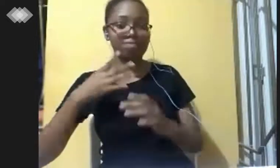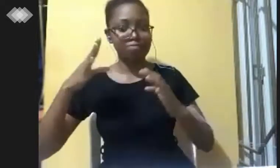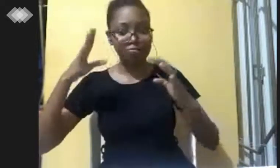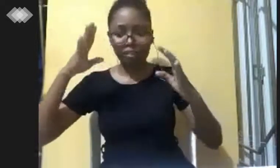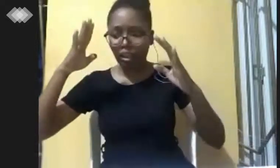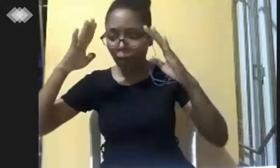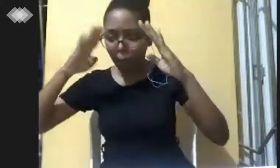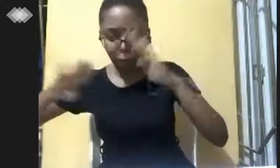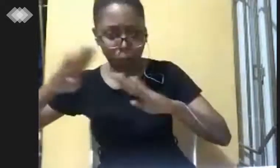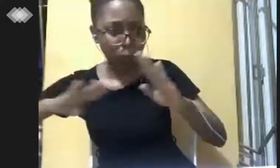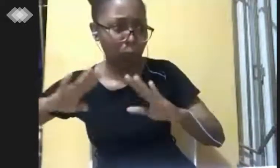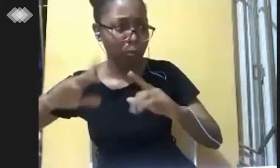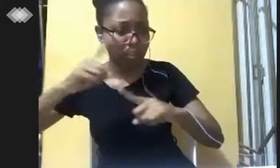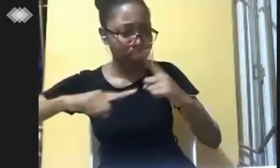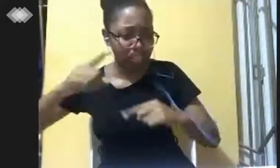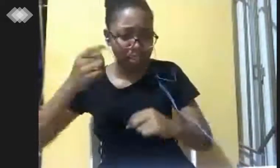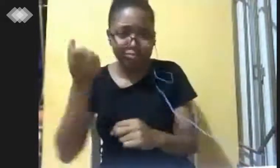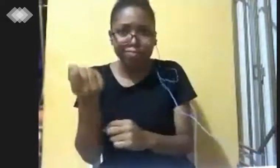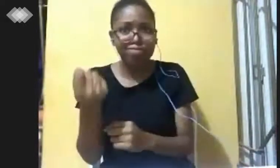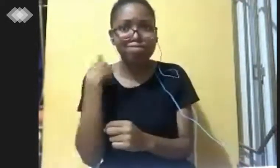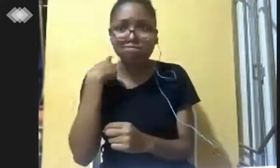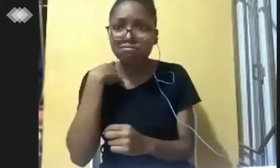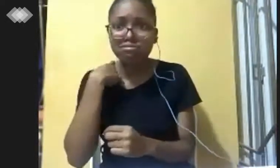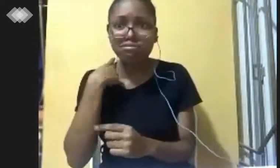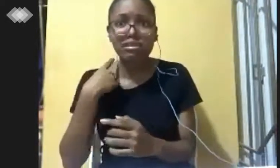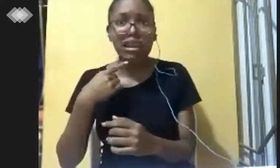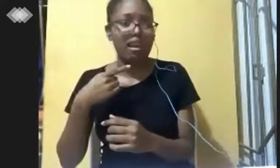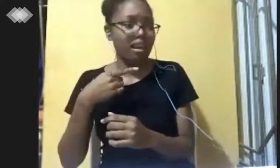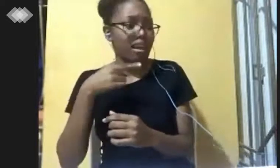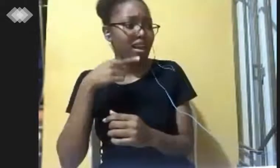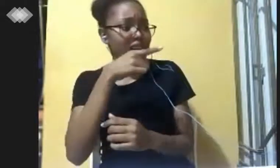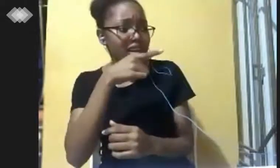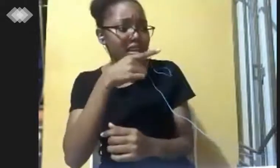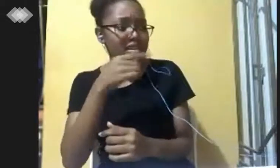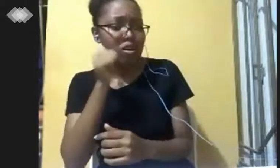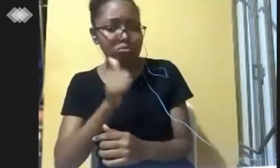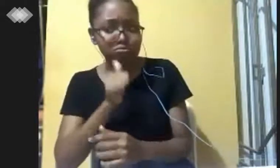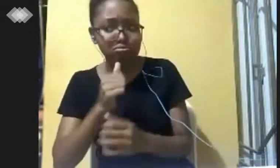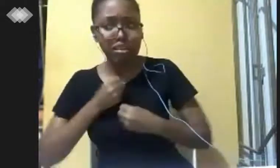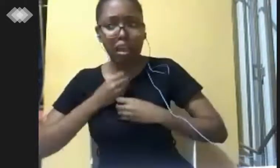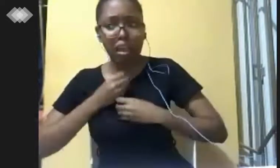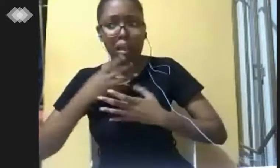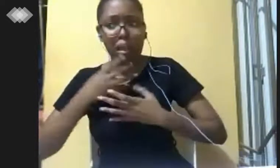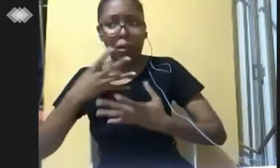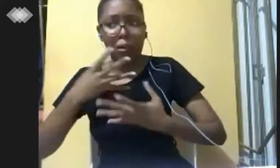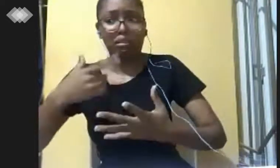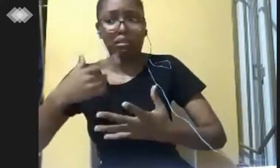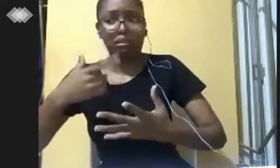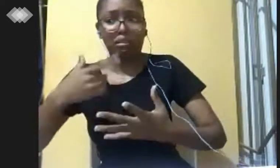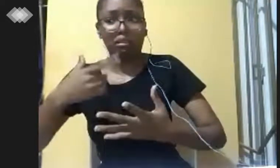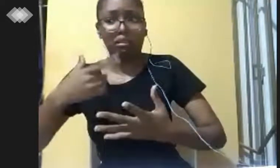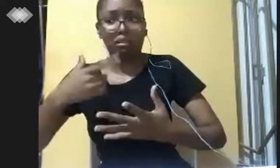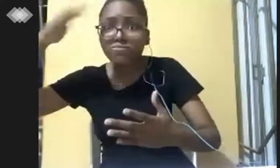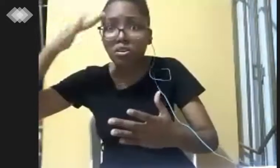el lenguaje, o sea, desconozco lo que ella me está expresando, solamente estoy suponiendo, estoy en un mundo perdido.